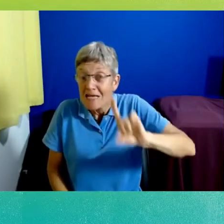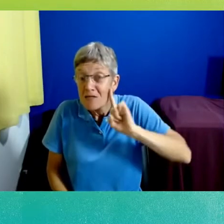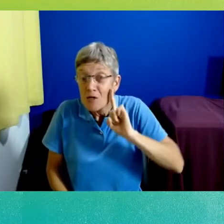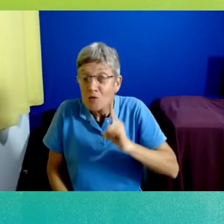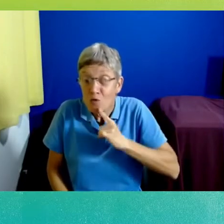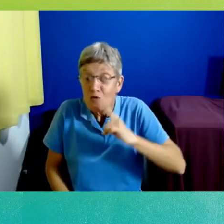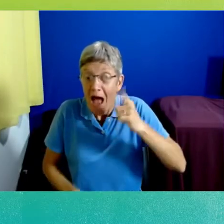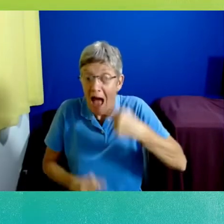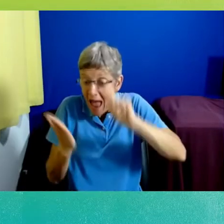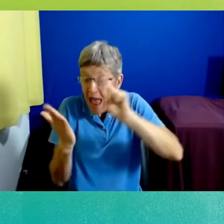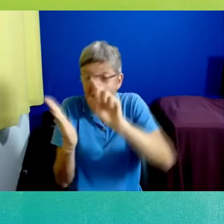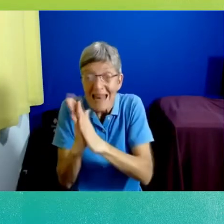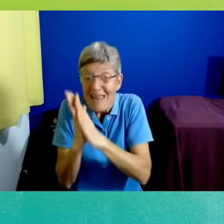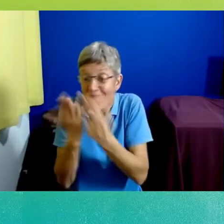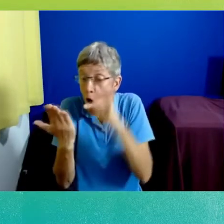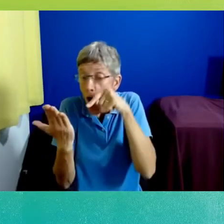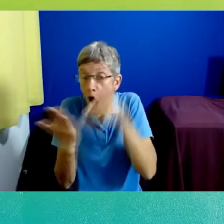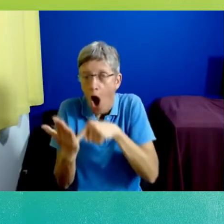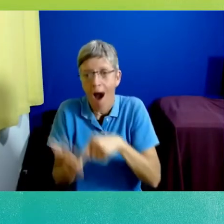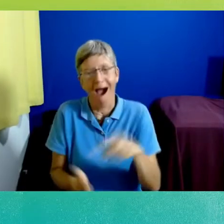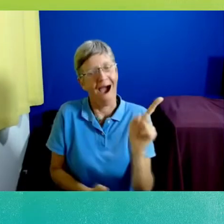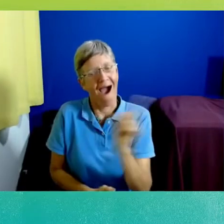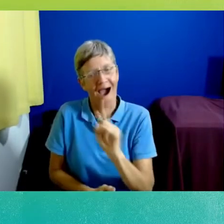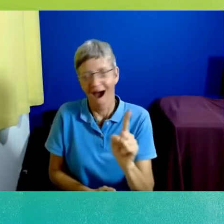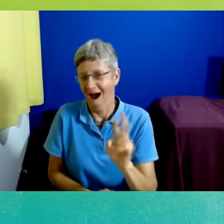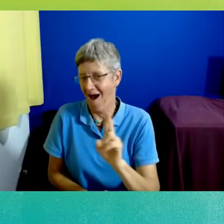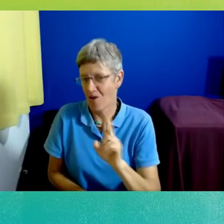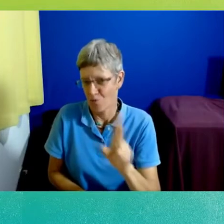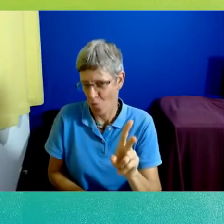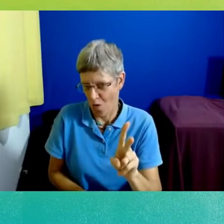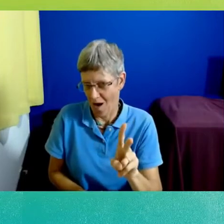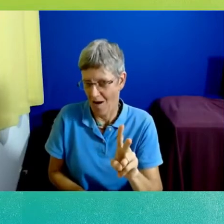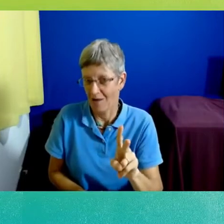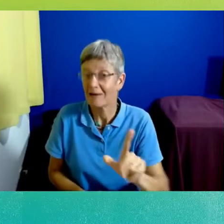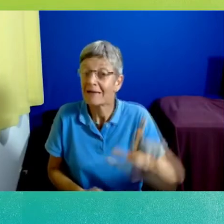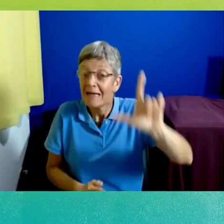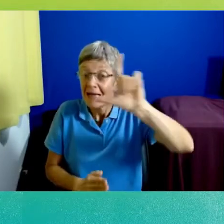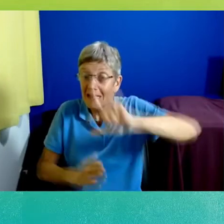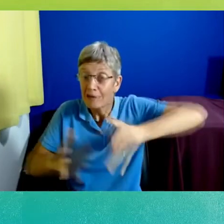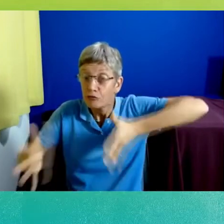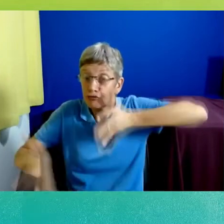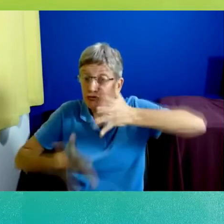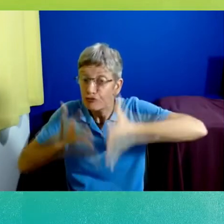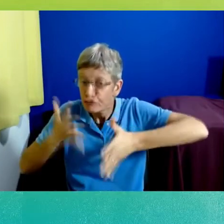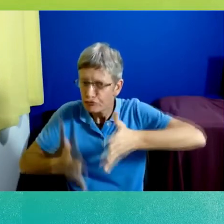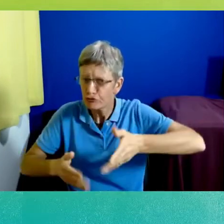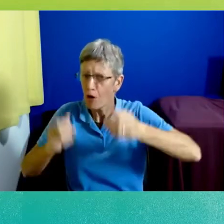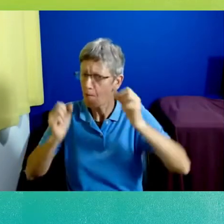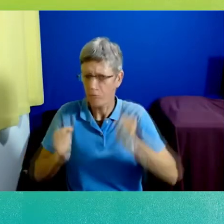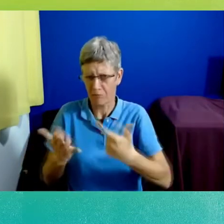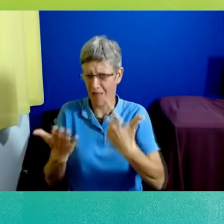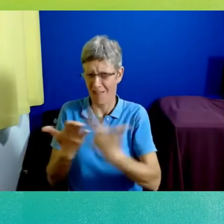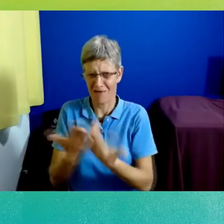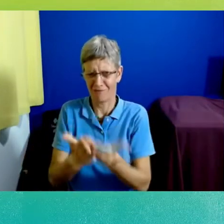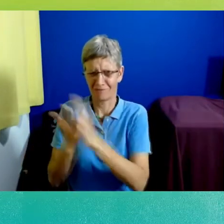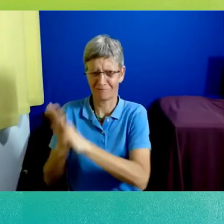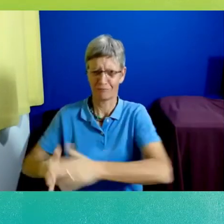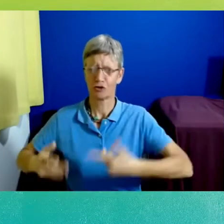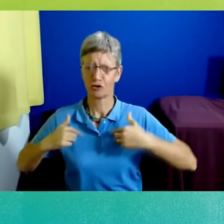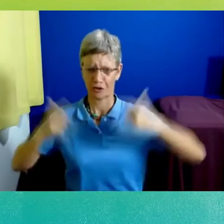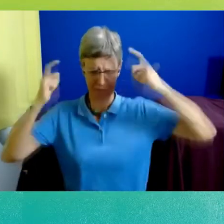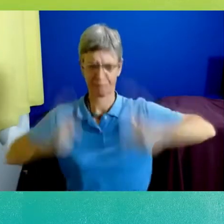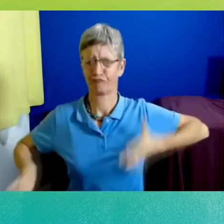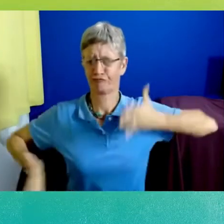Mas, principalmente, a literatura surda, ela não vai ser encontrada em um livro. Ela